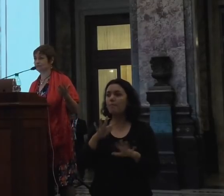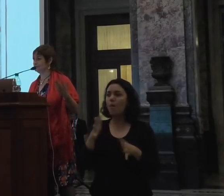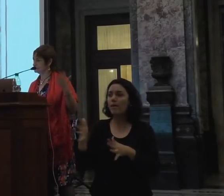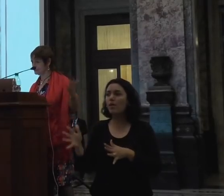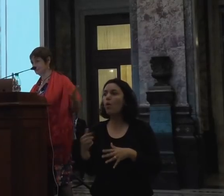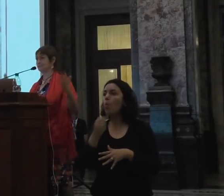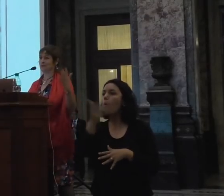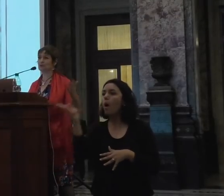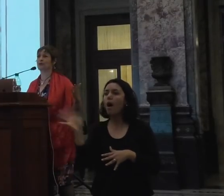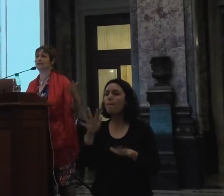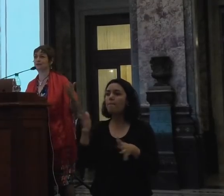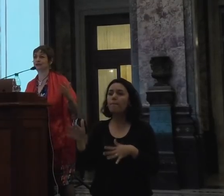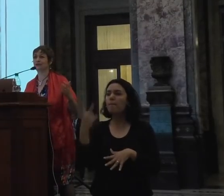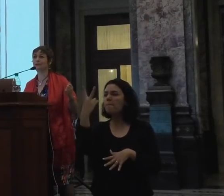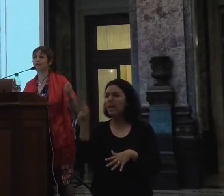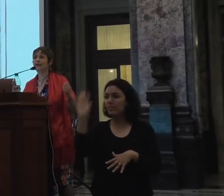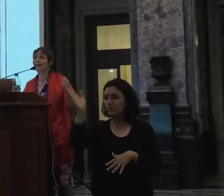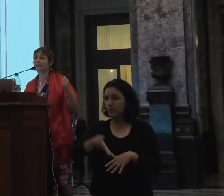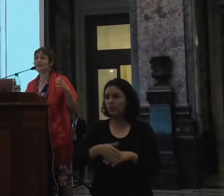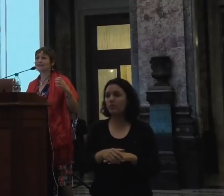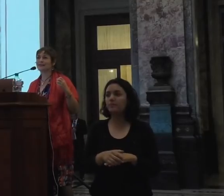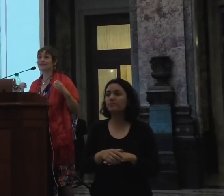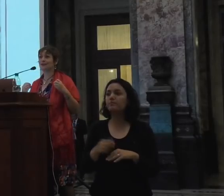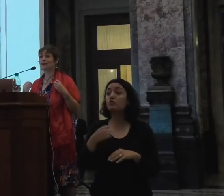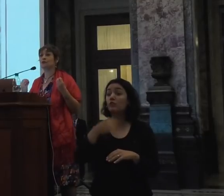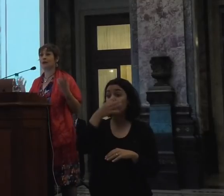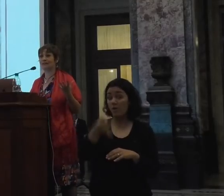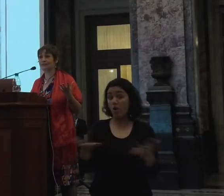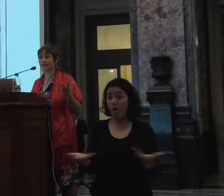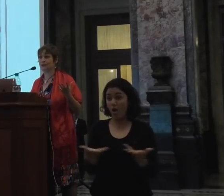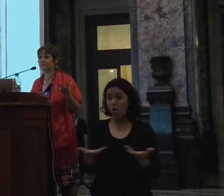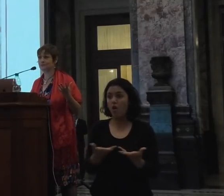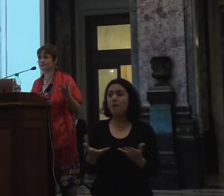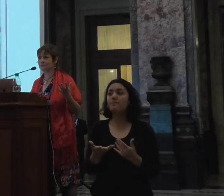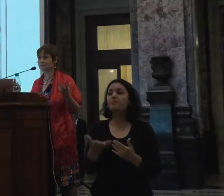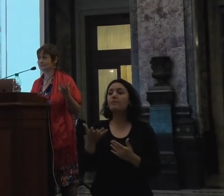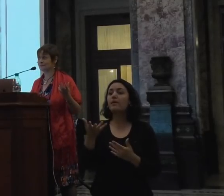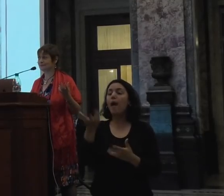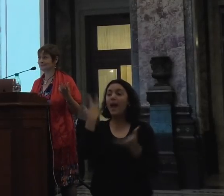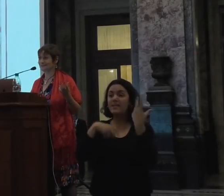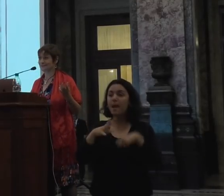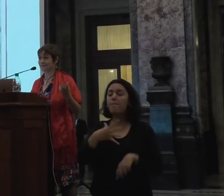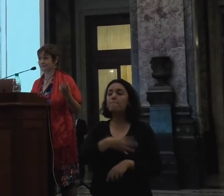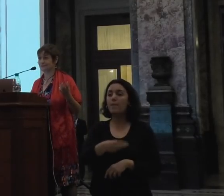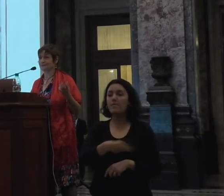andamos. Vamos por el 20%. ¿Qué pasa si les digo que es un mamífero?